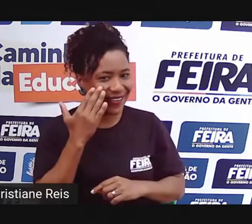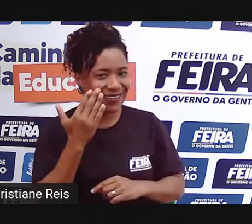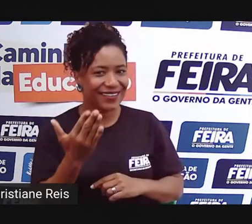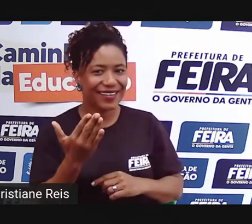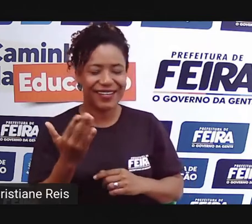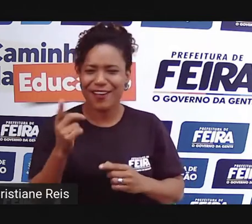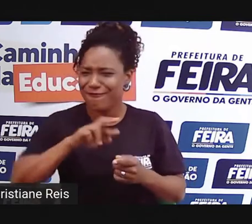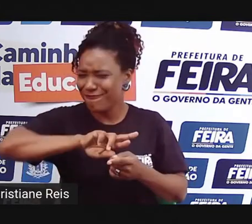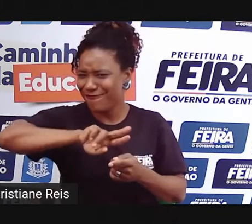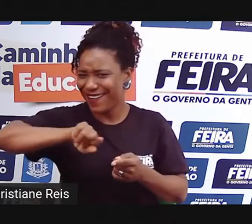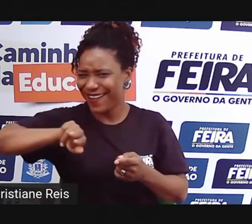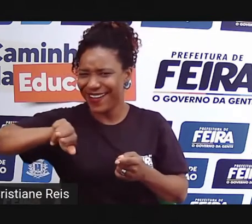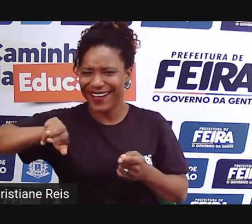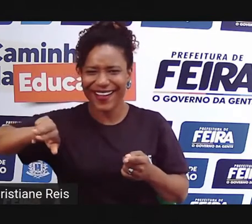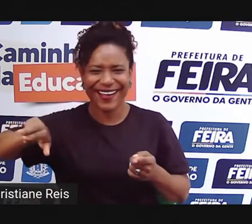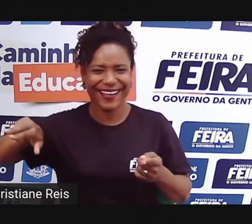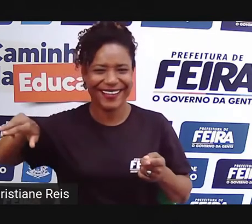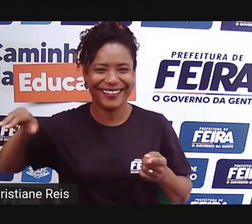Ganhei